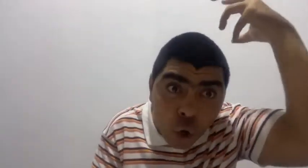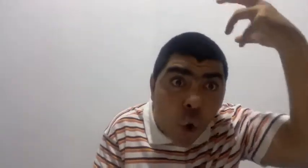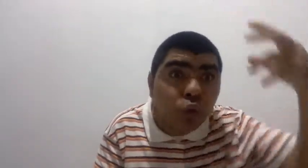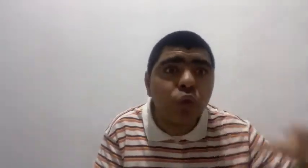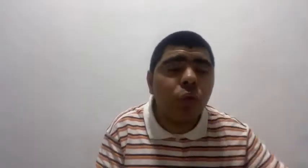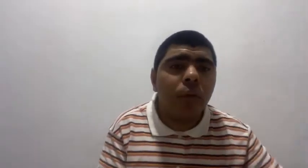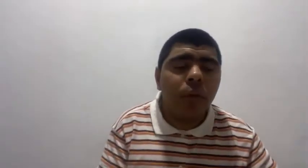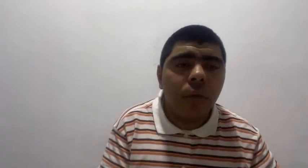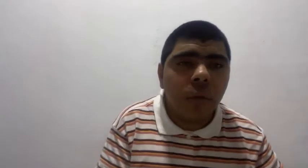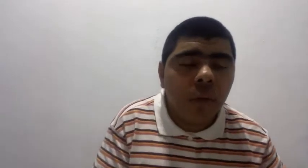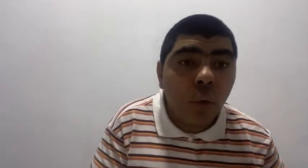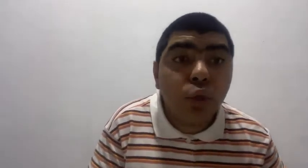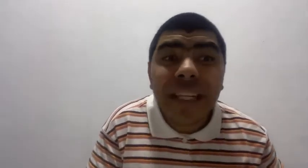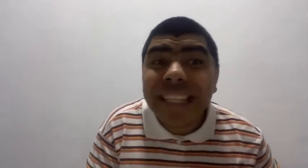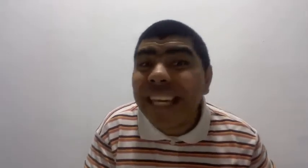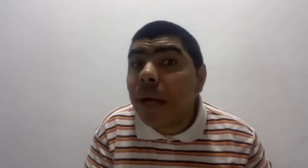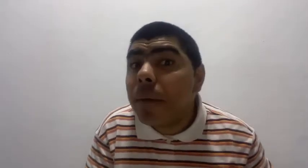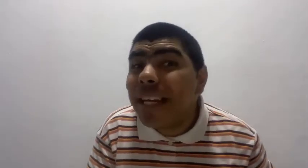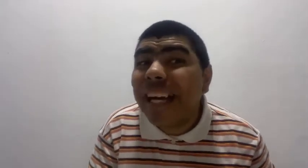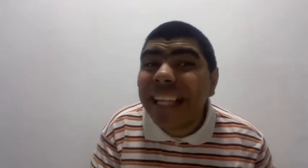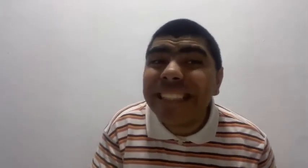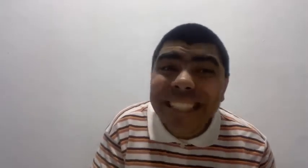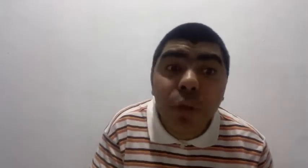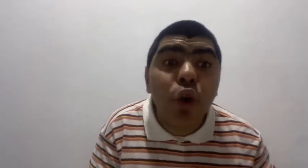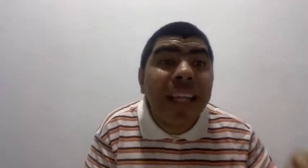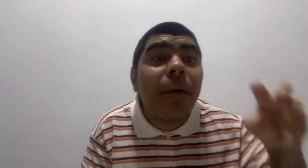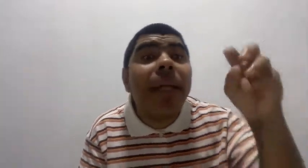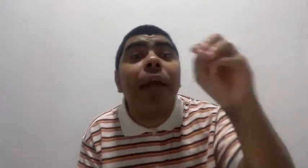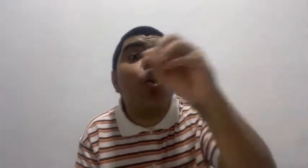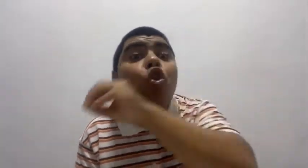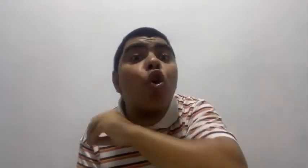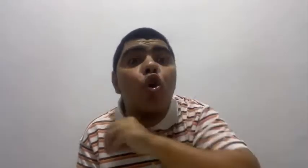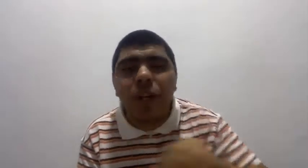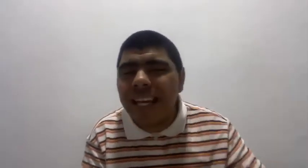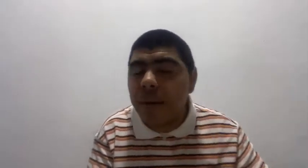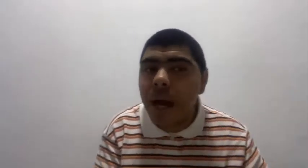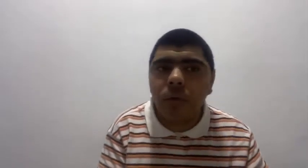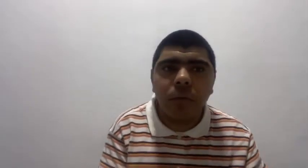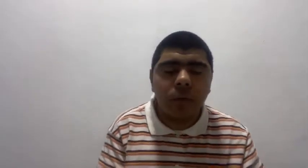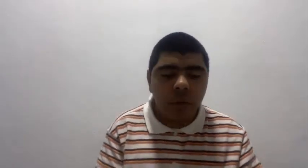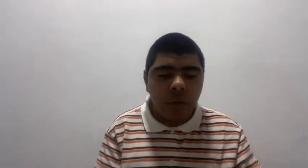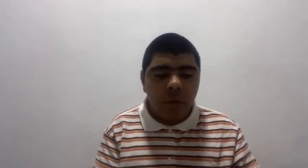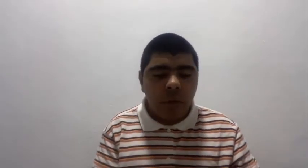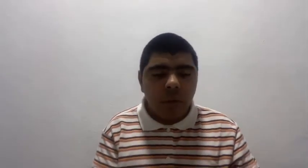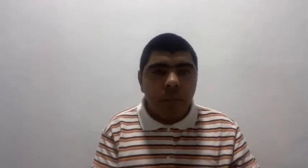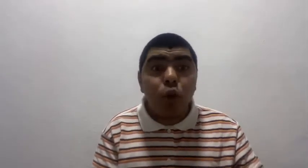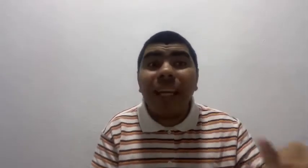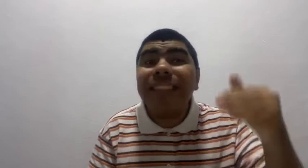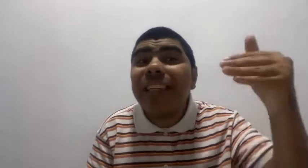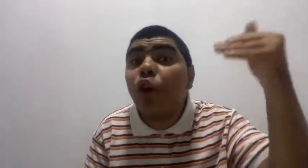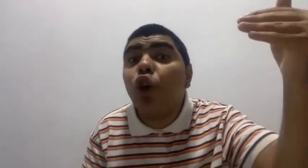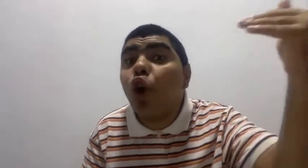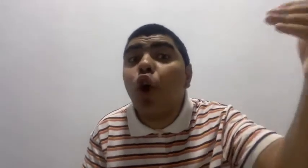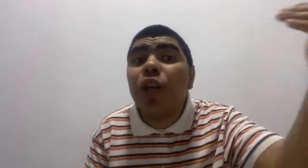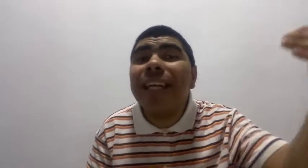Dios. Usted tiene que vivir agradecido cada vez que Dios lo corrige, hermano. Porque si Dios no lo